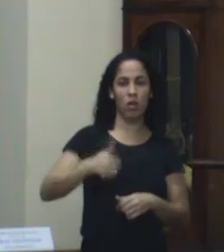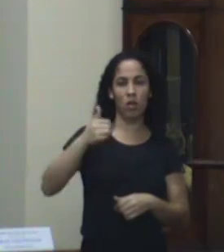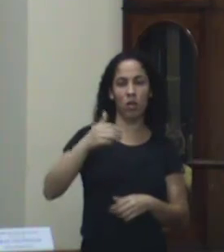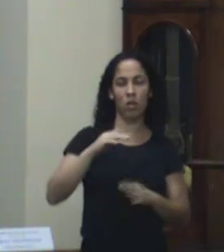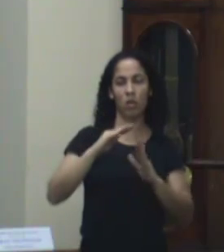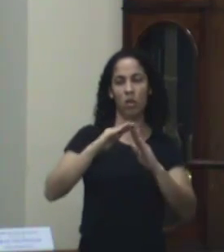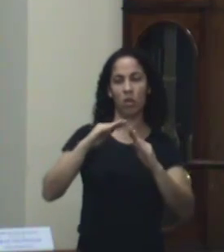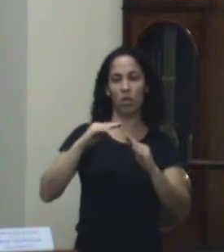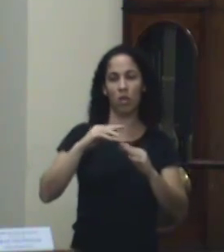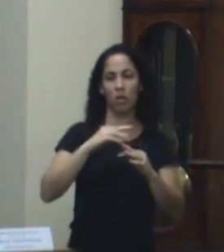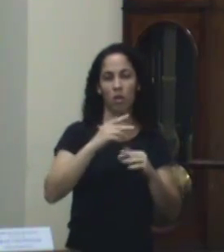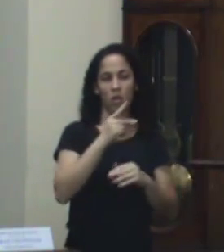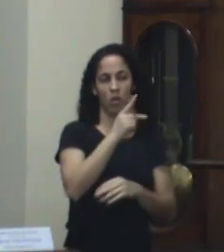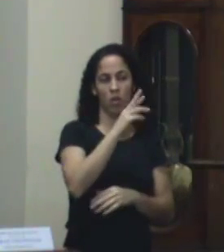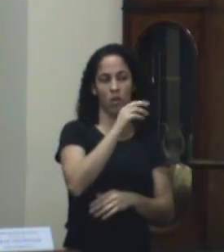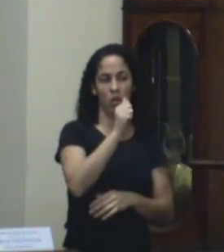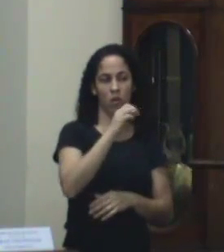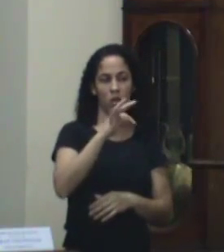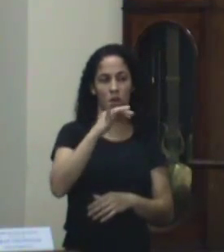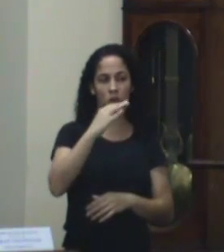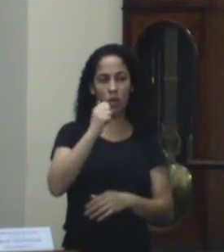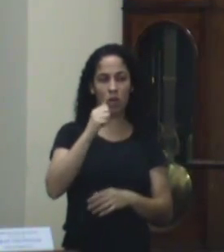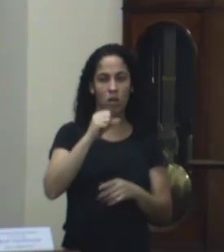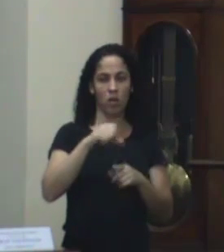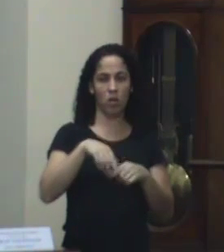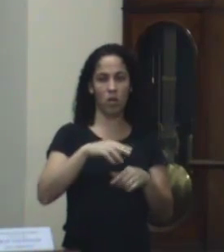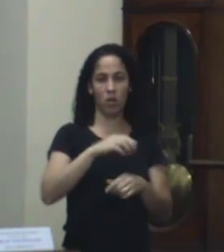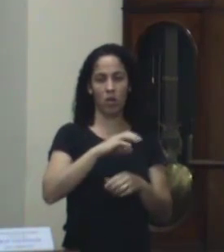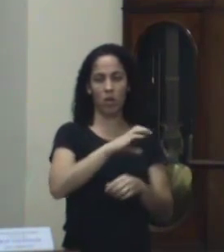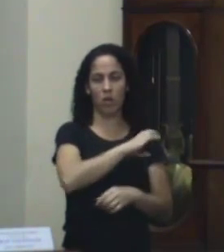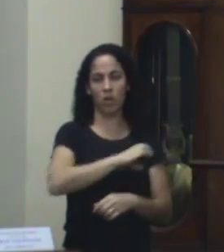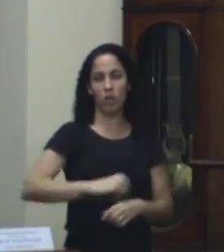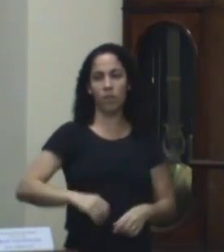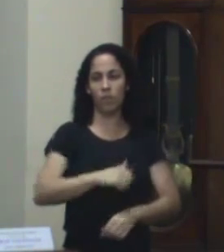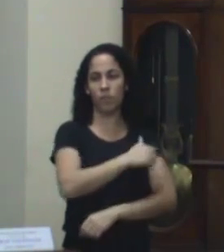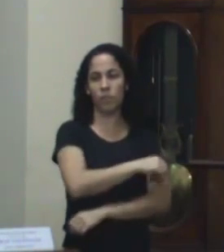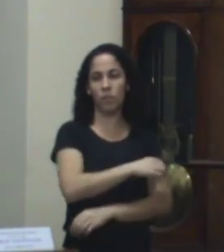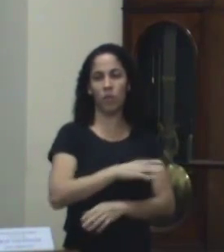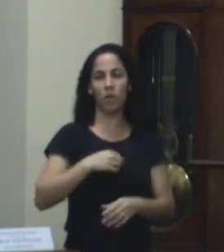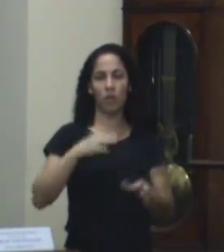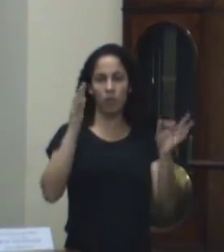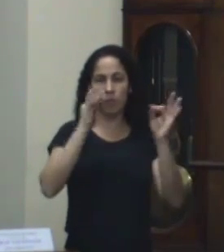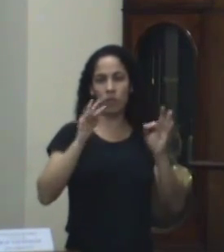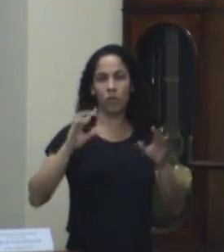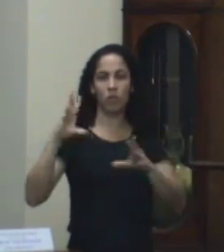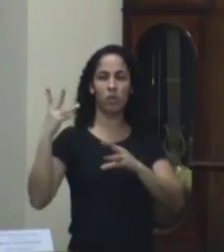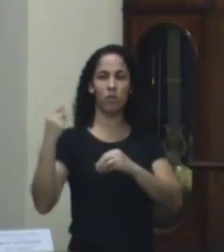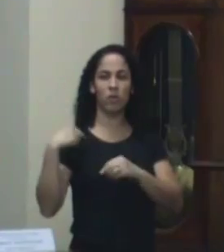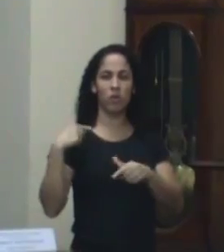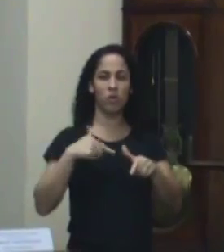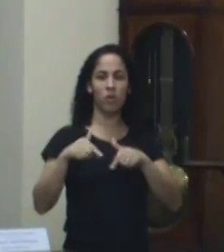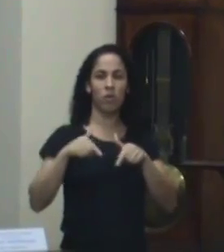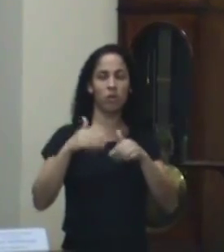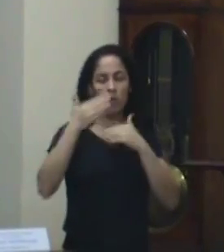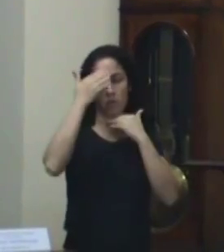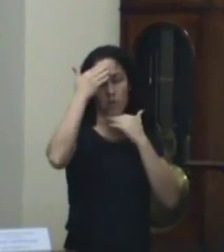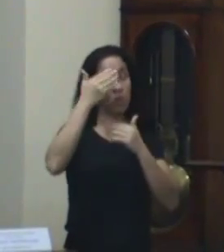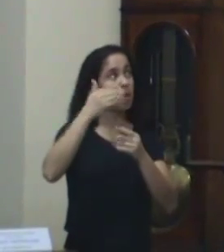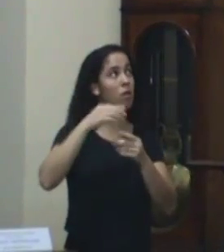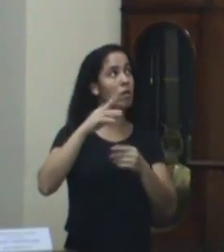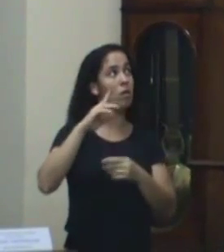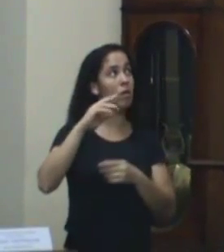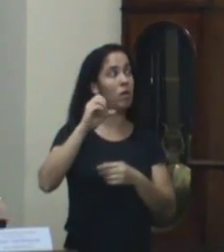práticas aí de gestão no Estado do Rio. Então, eu acho que podemos aí nos orgulhar mais todos do trabalho feito. Agradecer